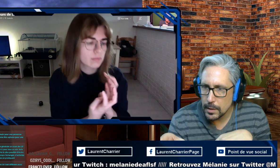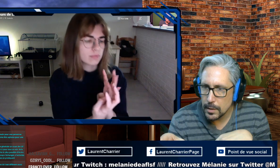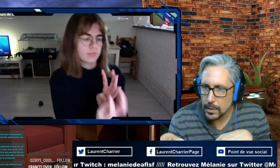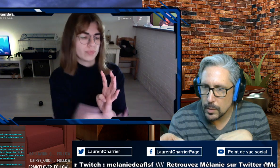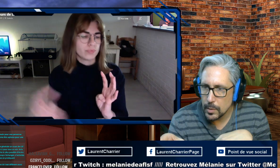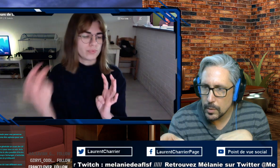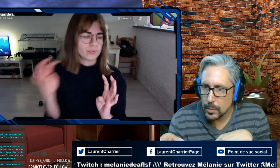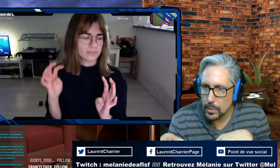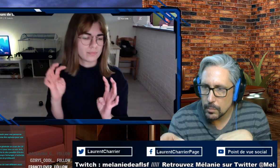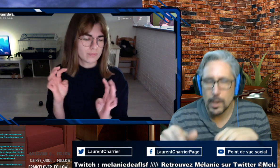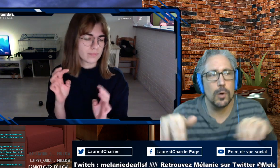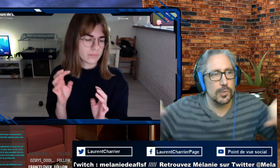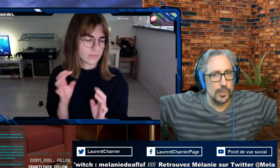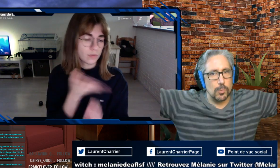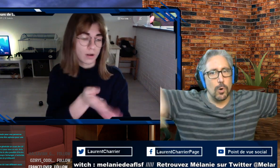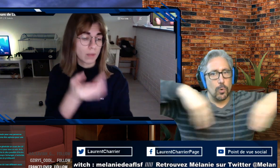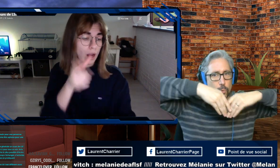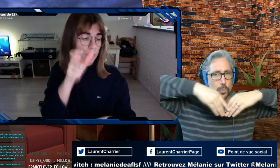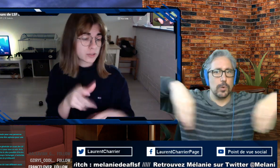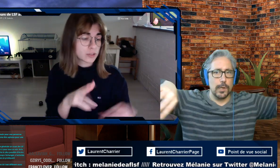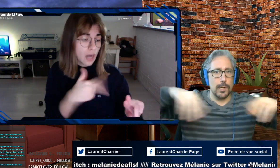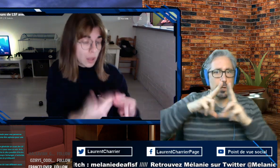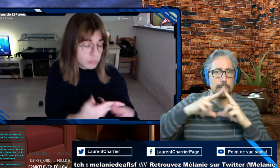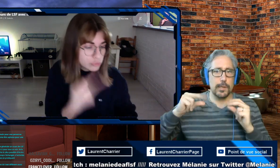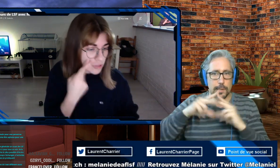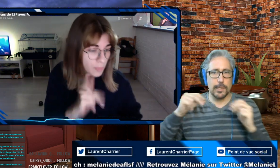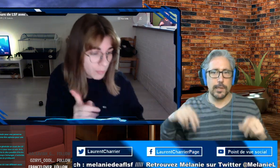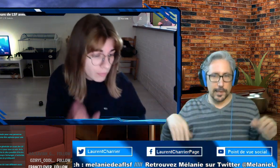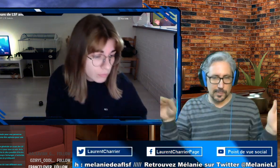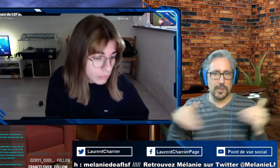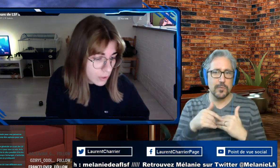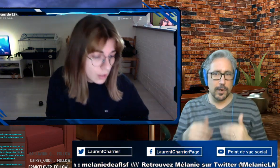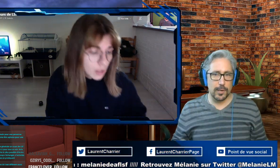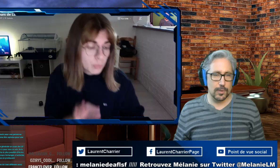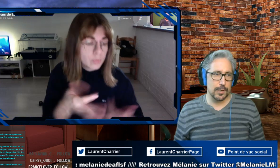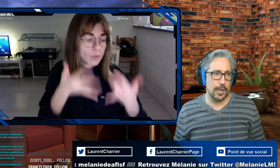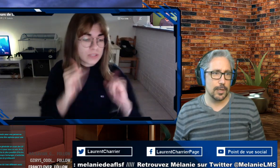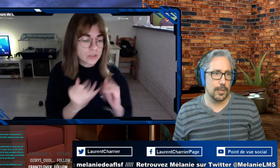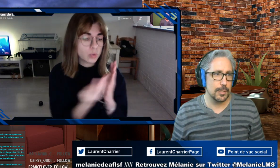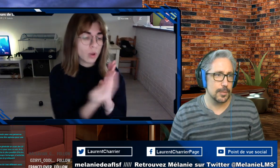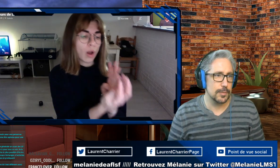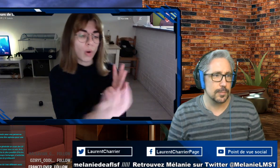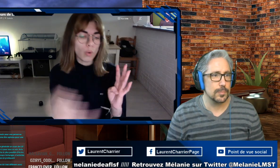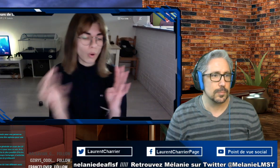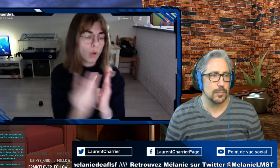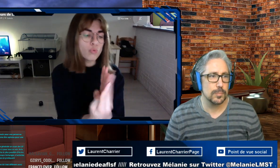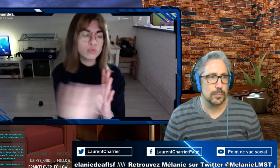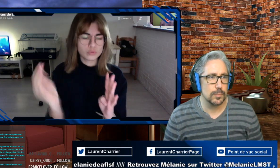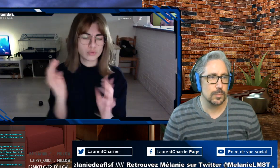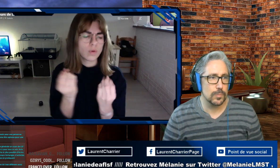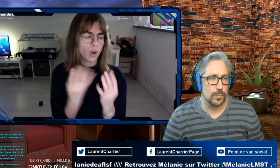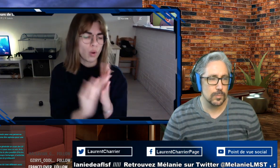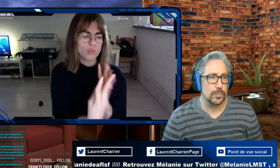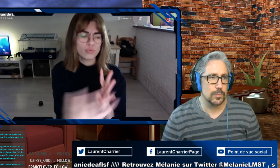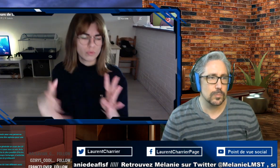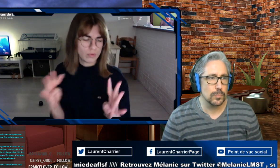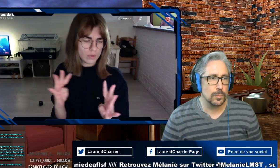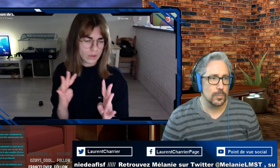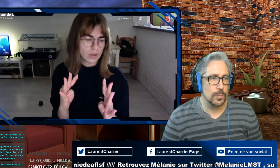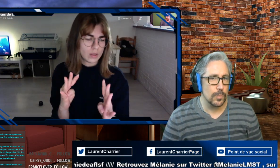Voilà. Ouais, on s'assoit en rond. La personne, elle a répondu. Il explique, voilà. Que... S'assoit tu vois,